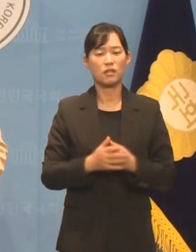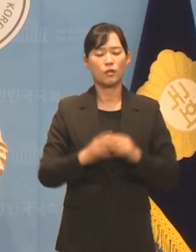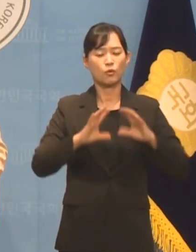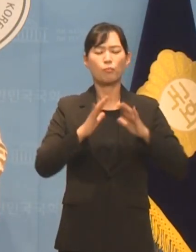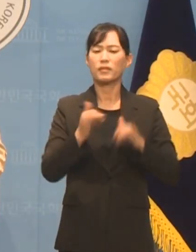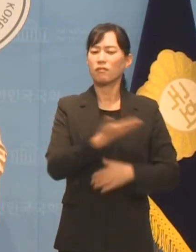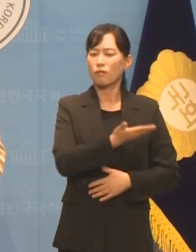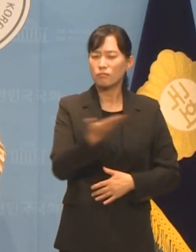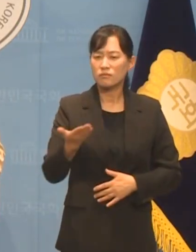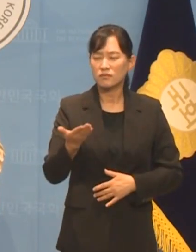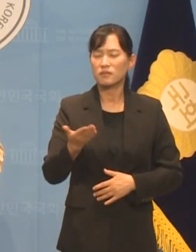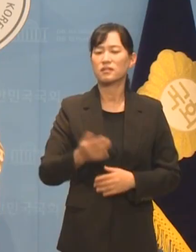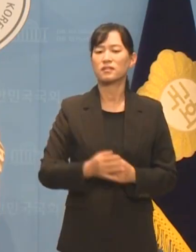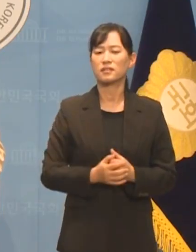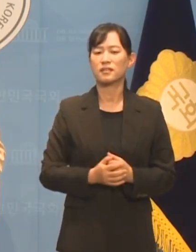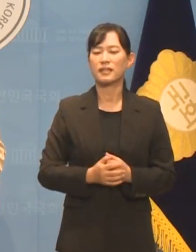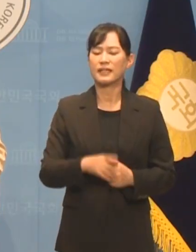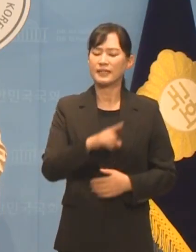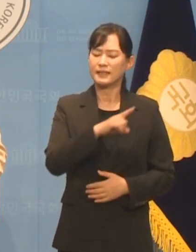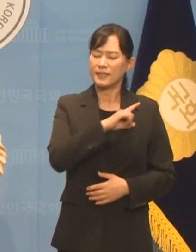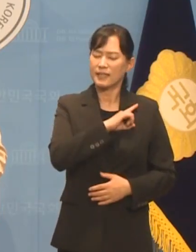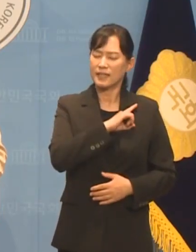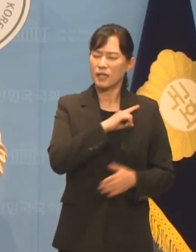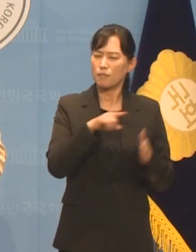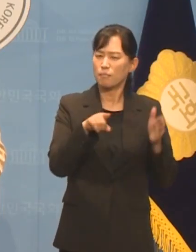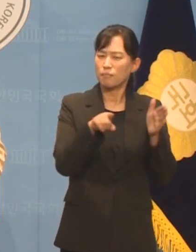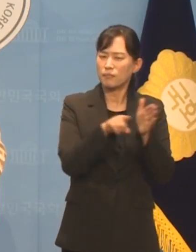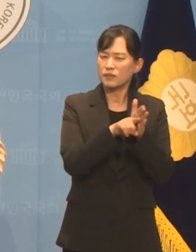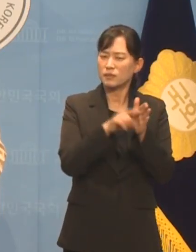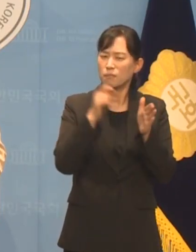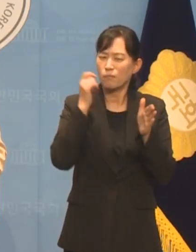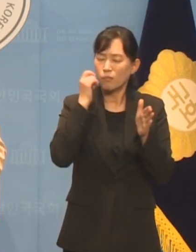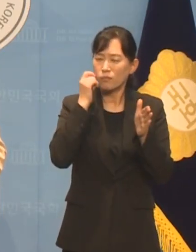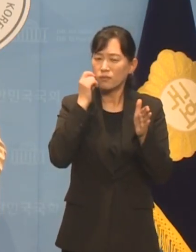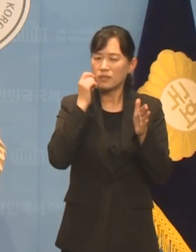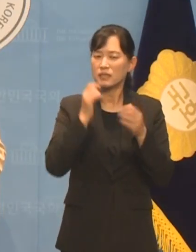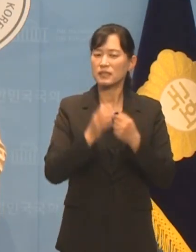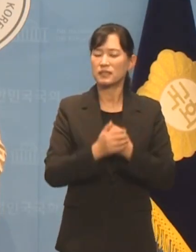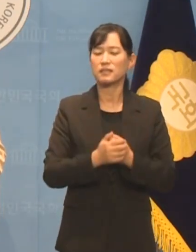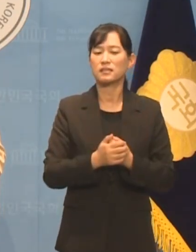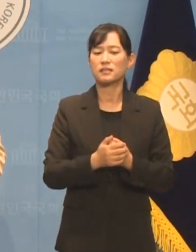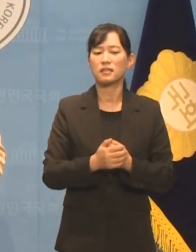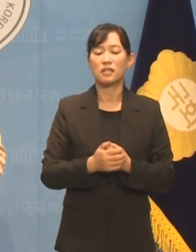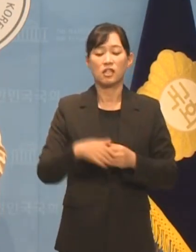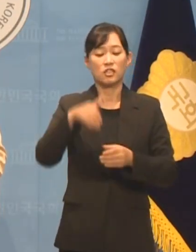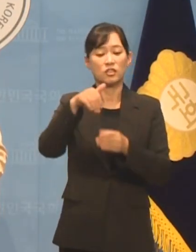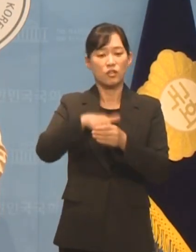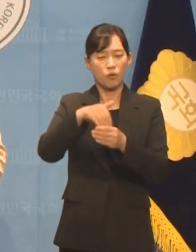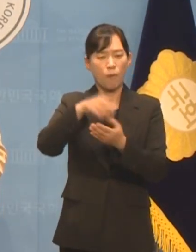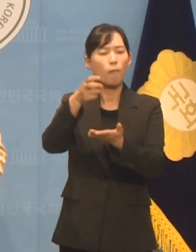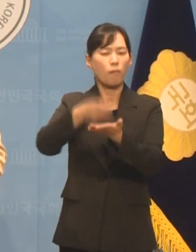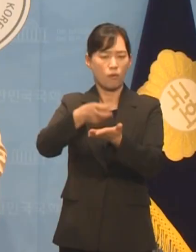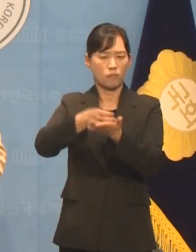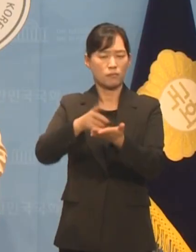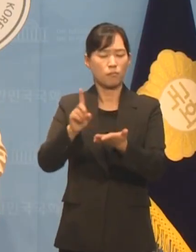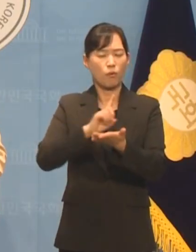국민 여러분들께서 가장 불신을 하고 있는 선거제도는